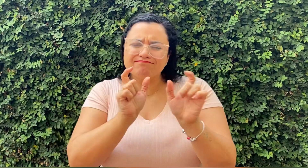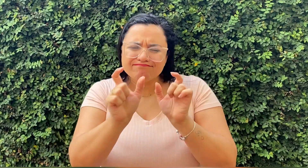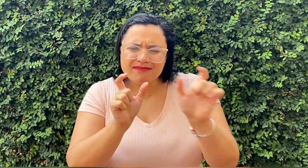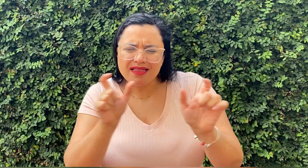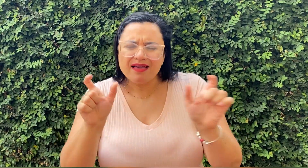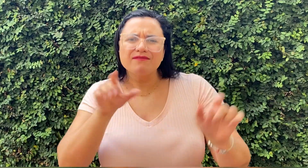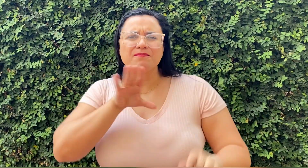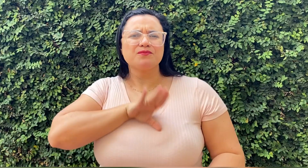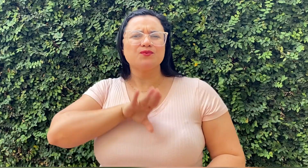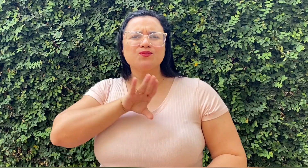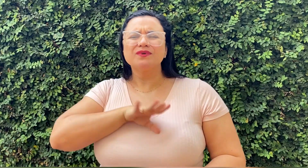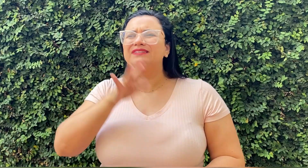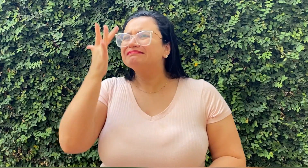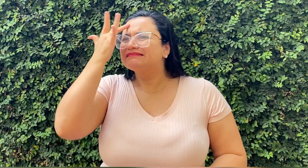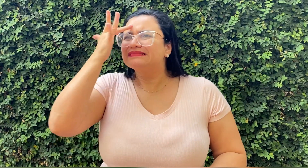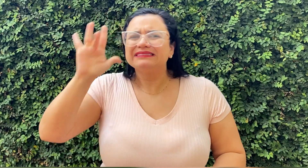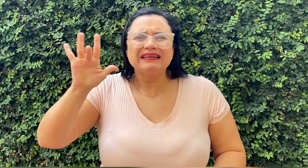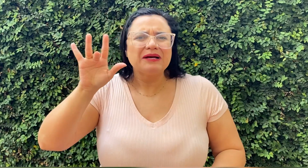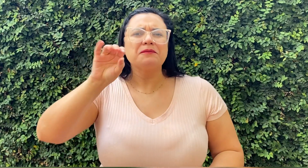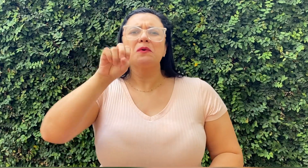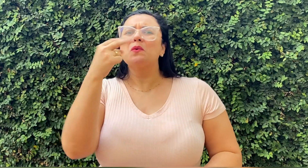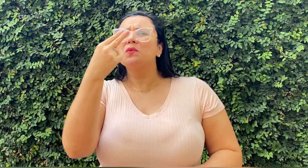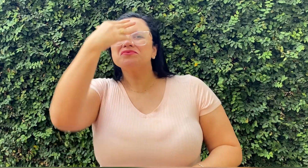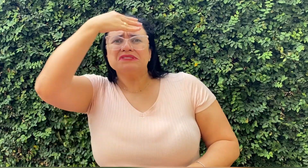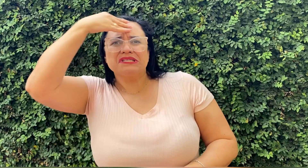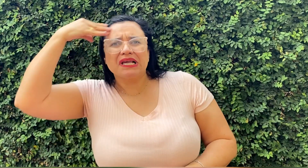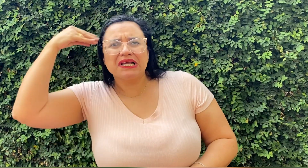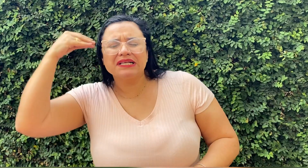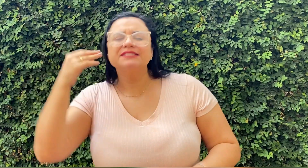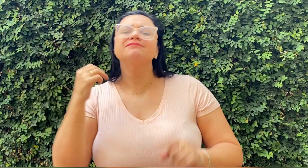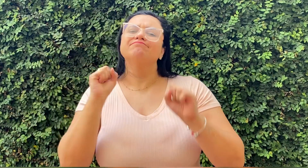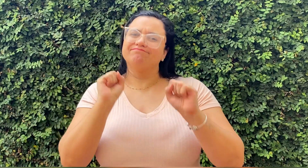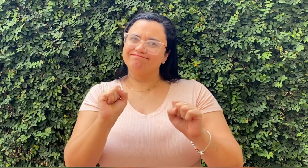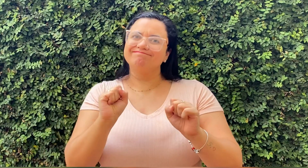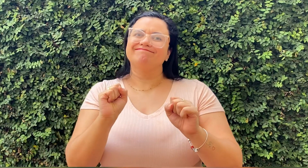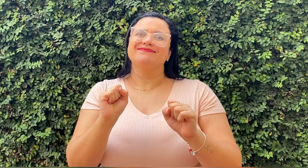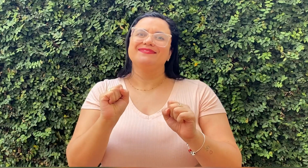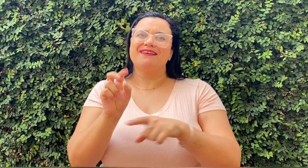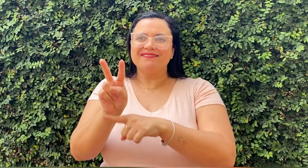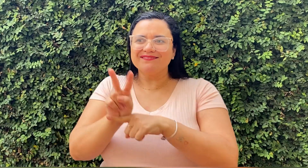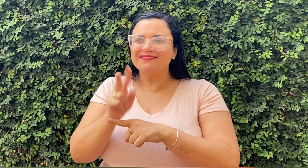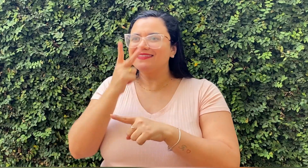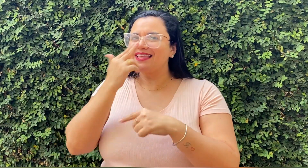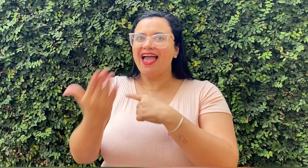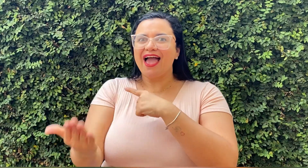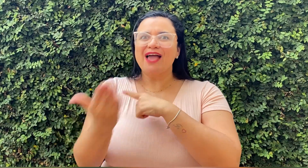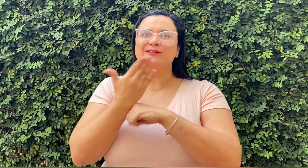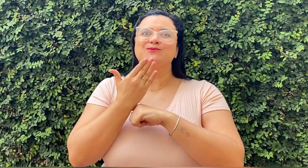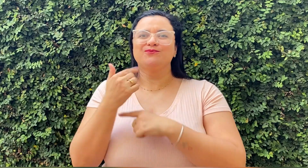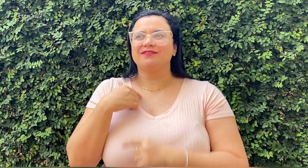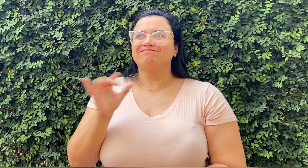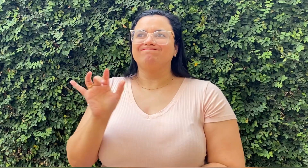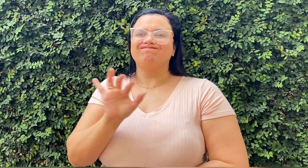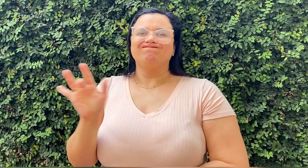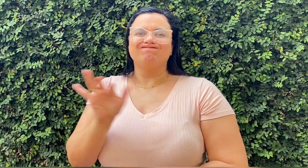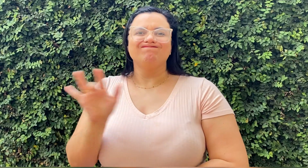às vezes, tem palavras em português que você não sabe o sinal que você tem esquecido, você usa ela como um